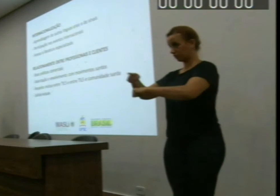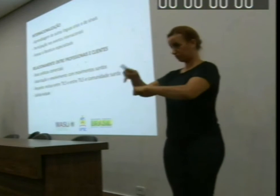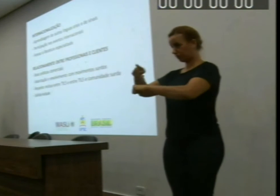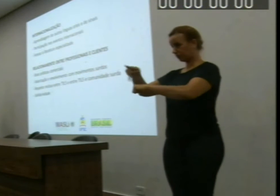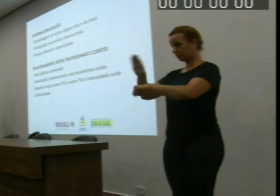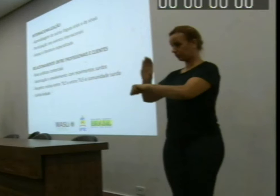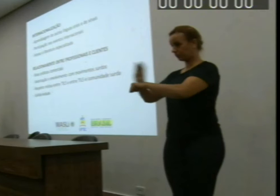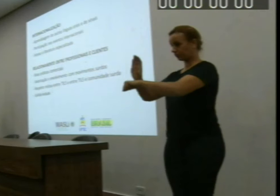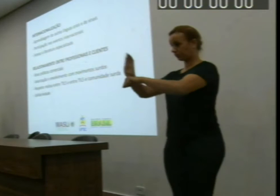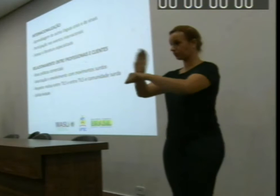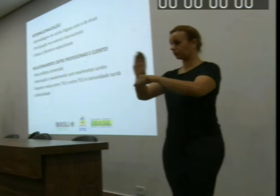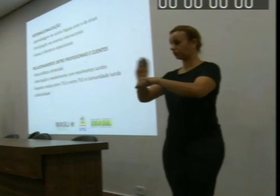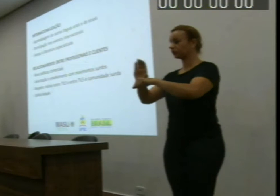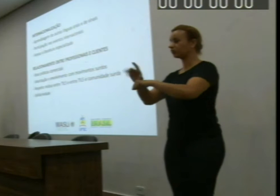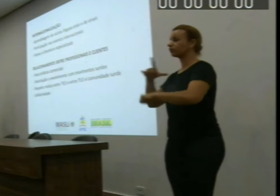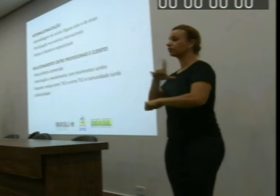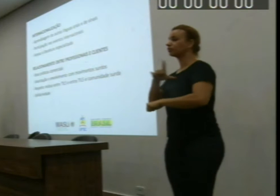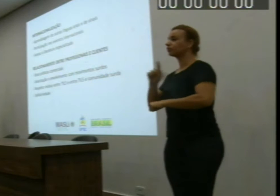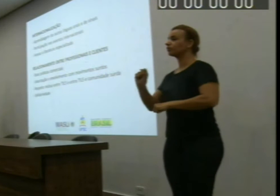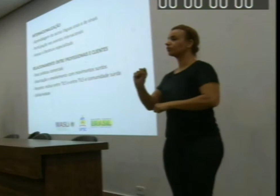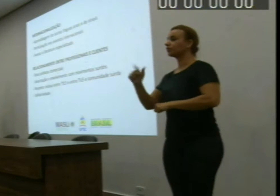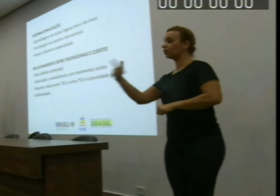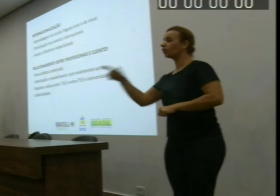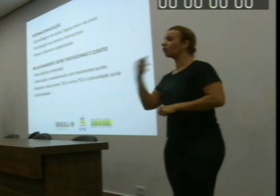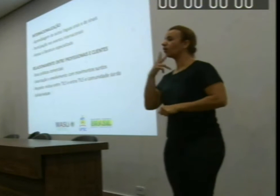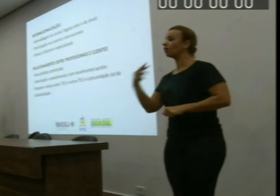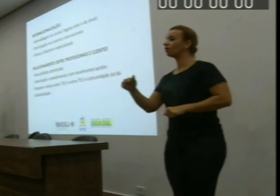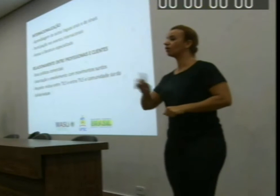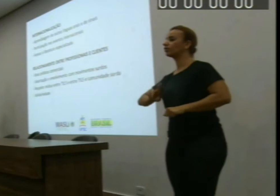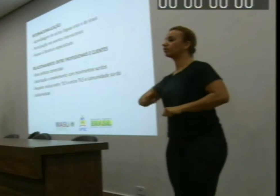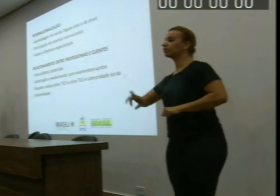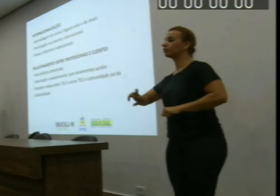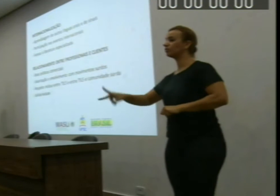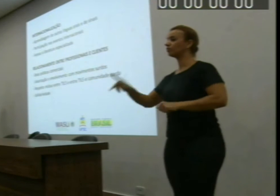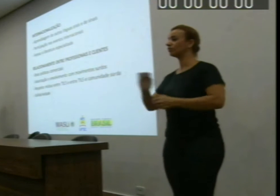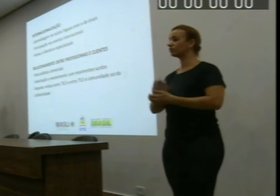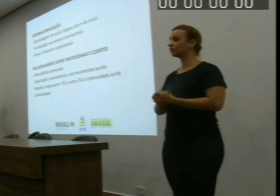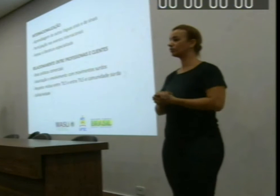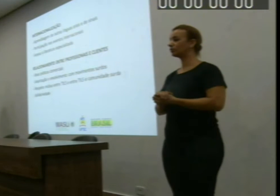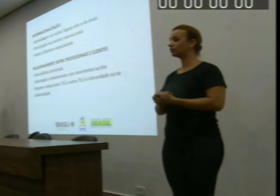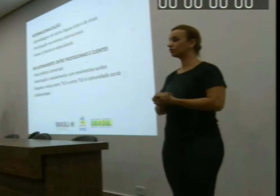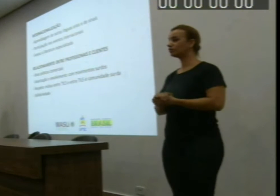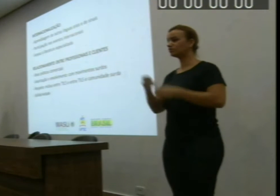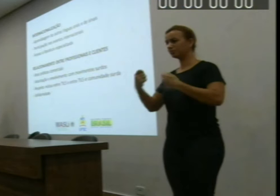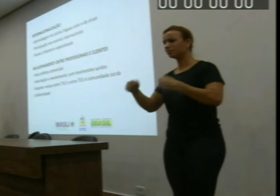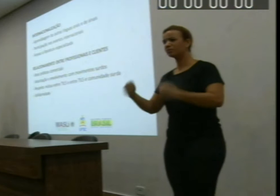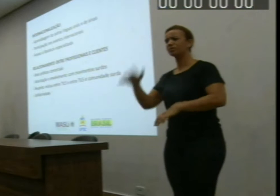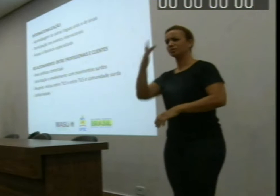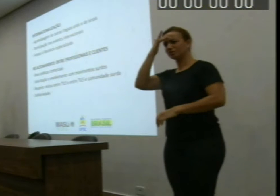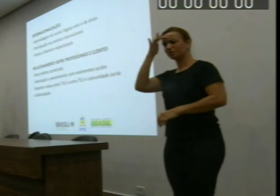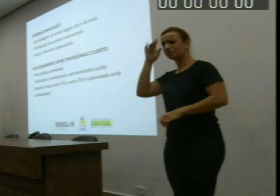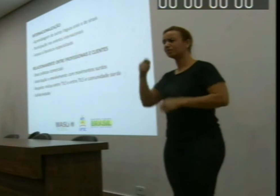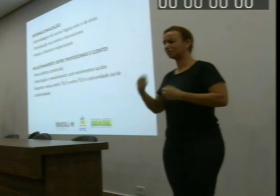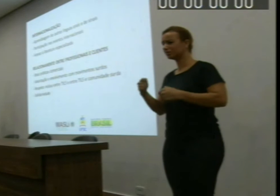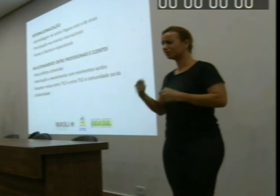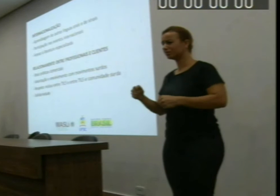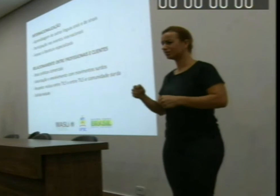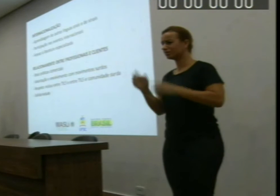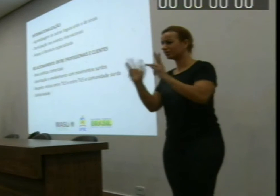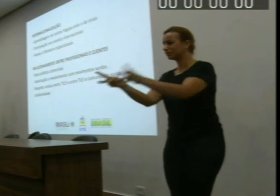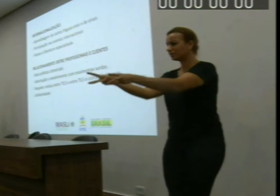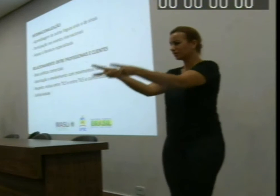ah e existe possibilidade de você acender ou seja de você adquirir